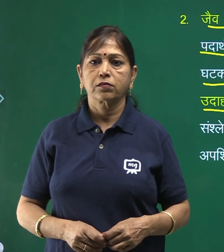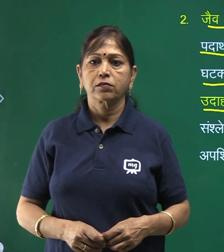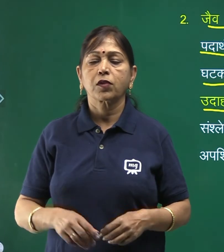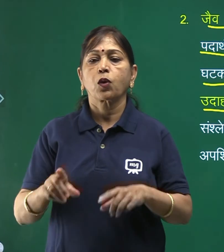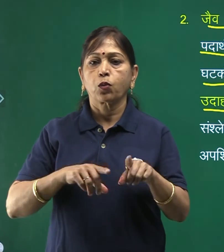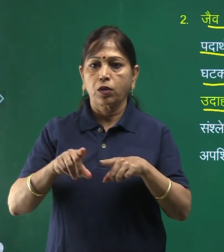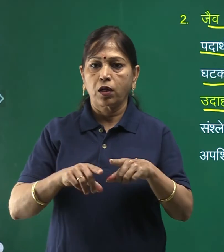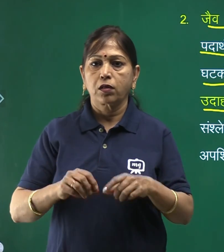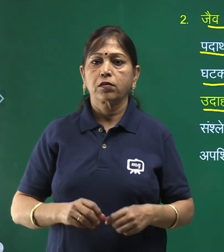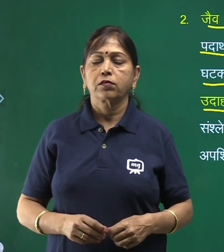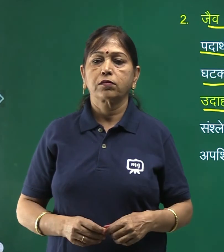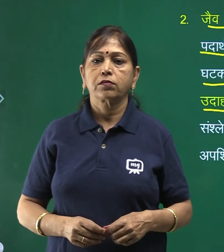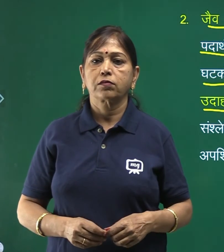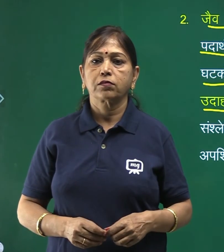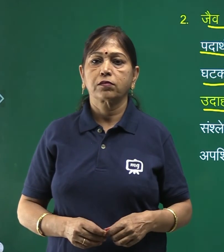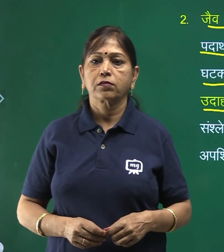उदाहरण